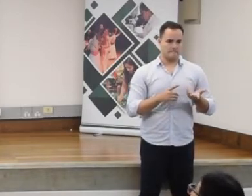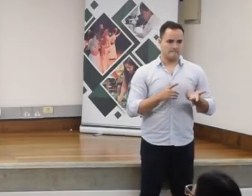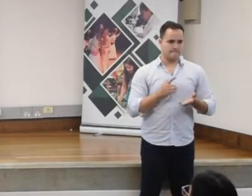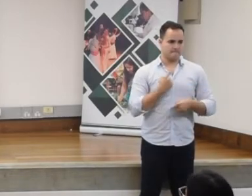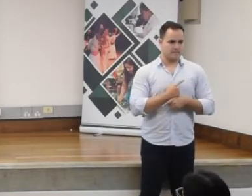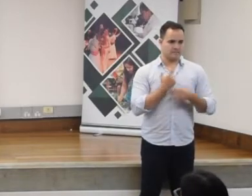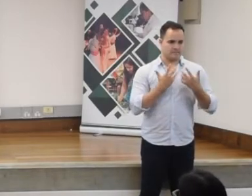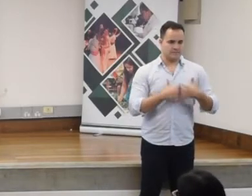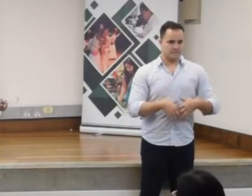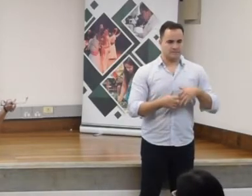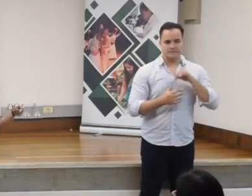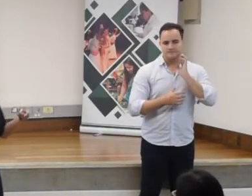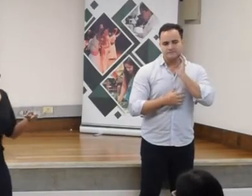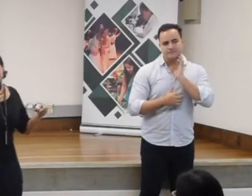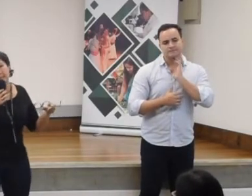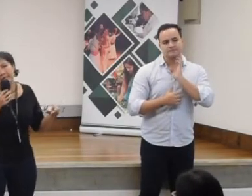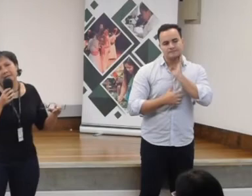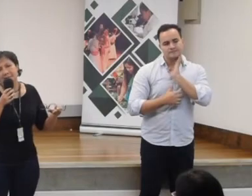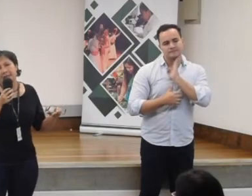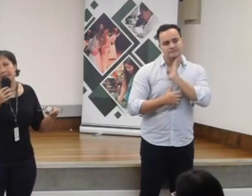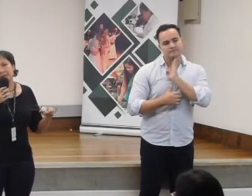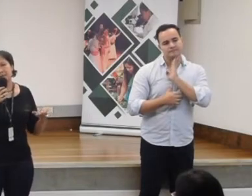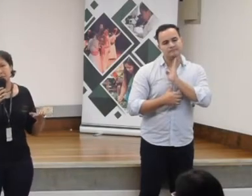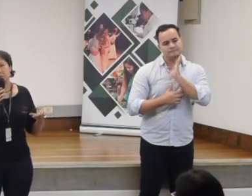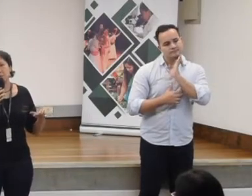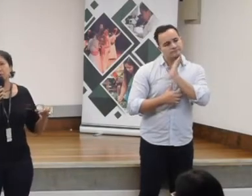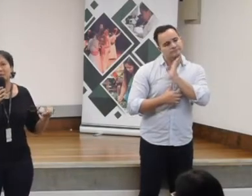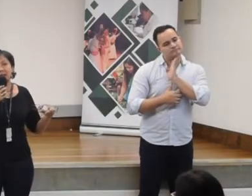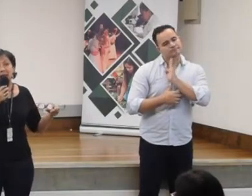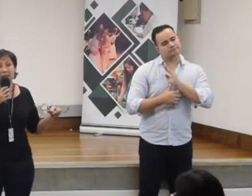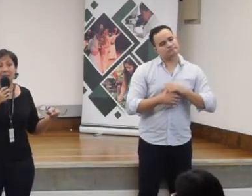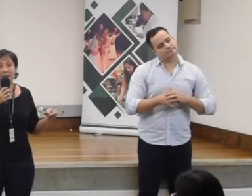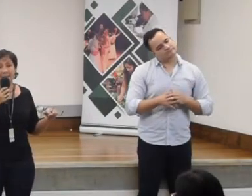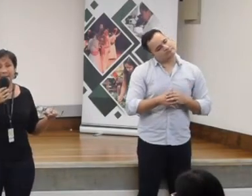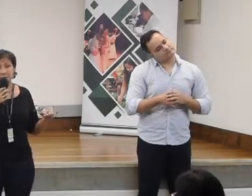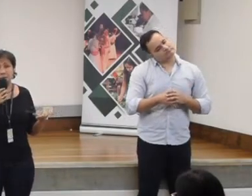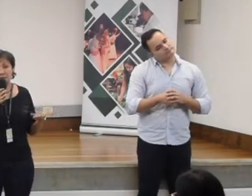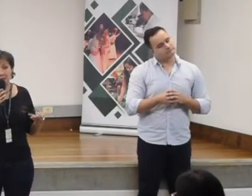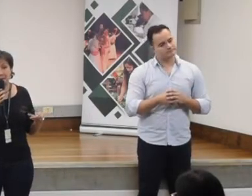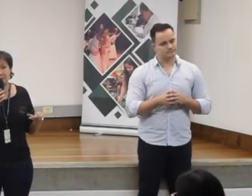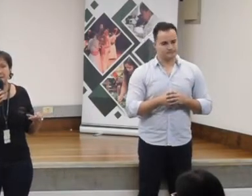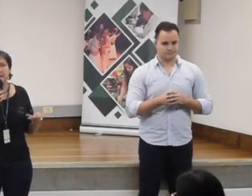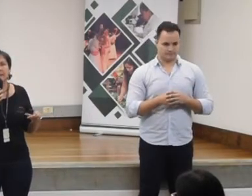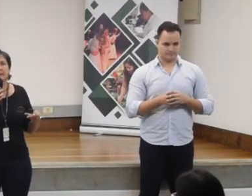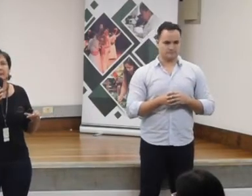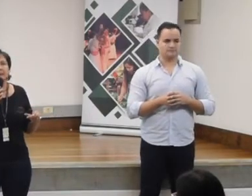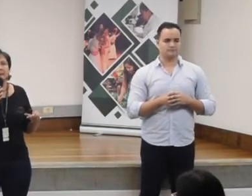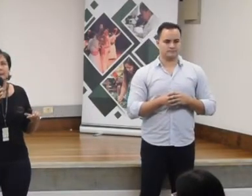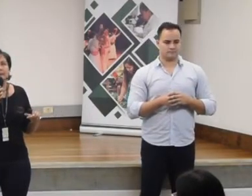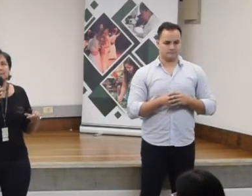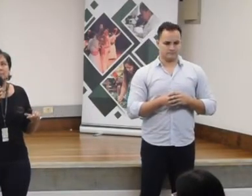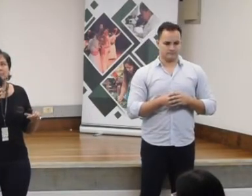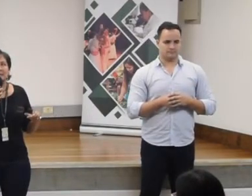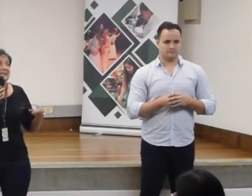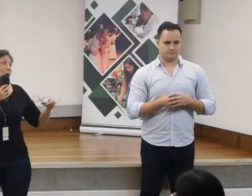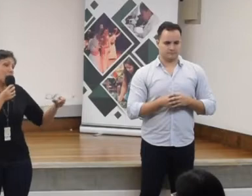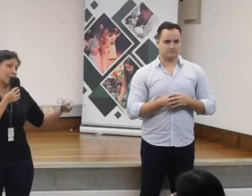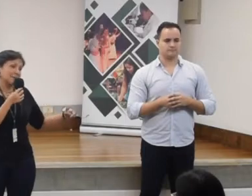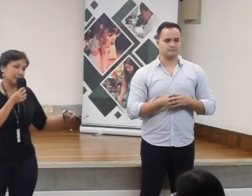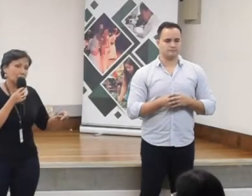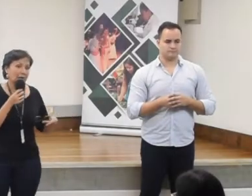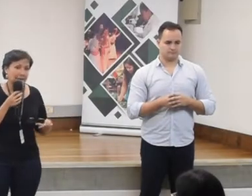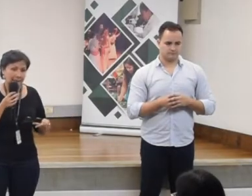Prácticas, con toda la nueva política de atención hospitalaria para estudiantes